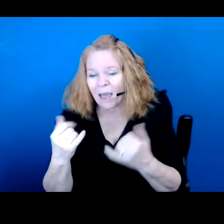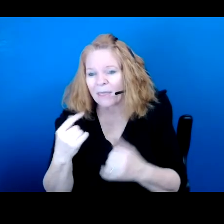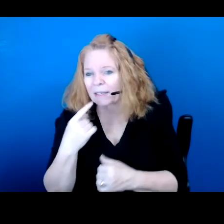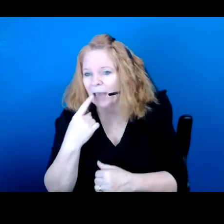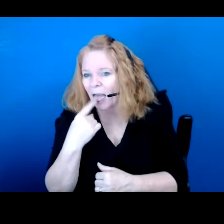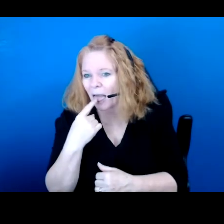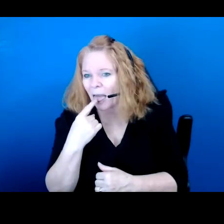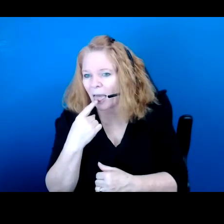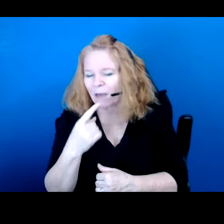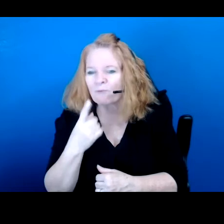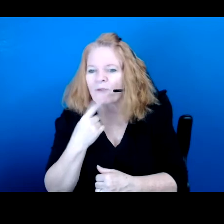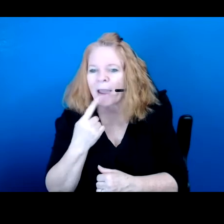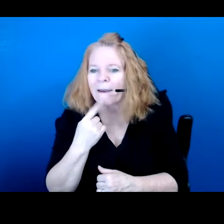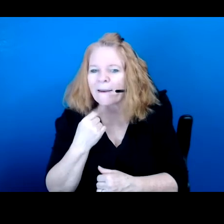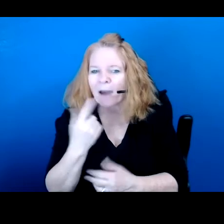sus orejitas